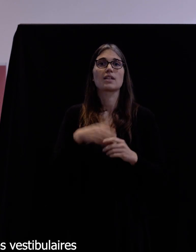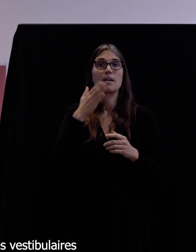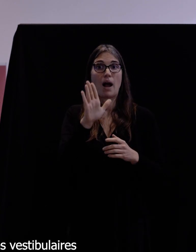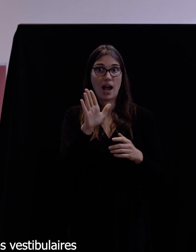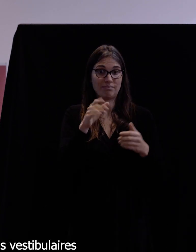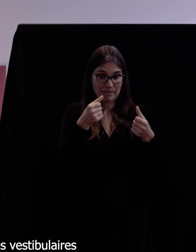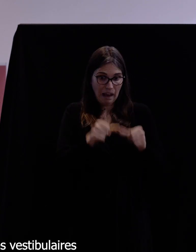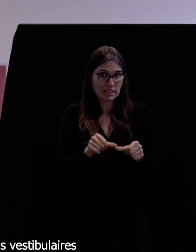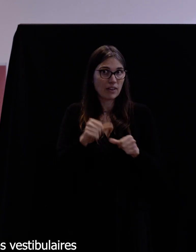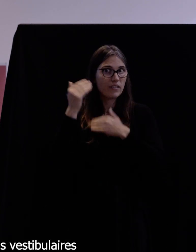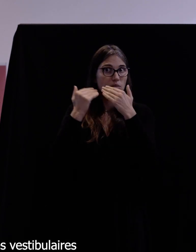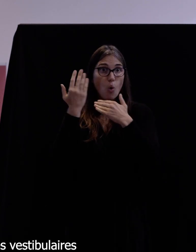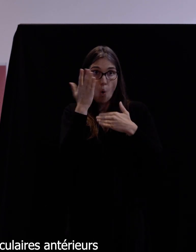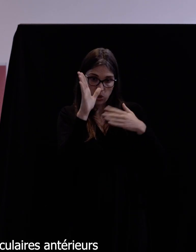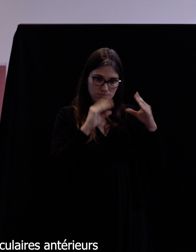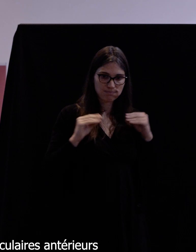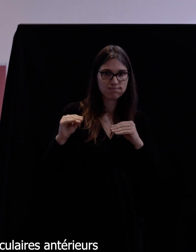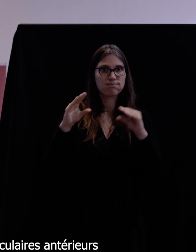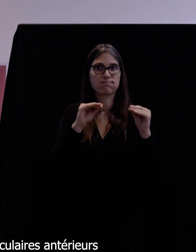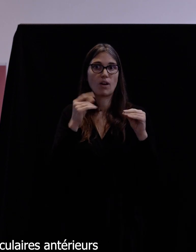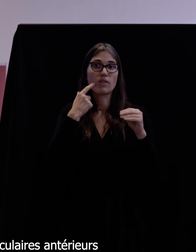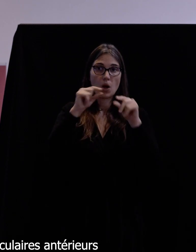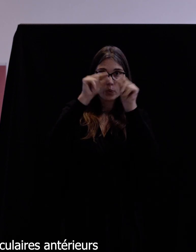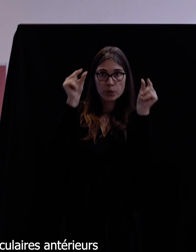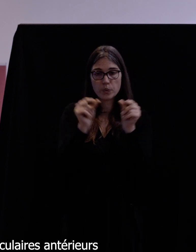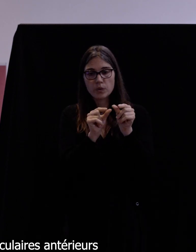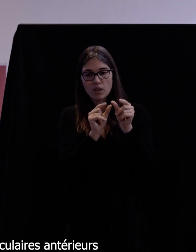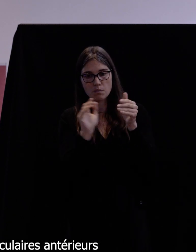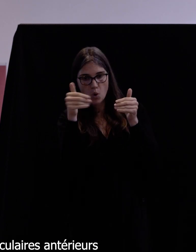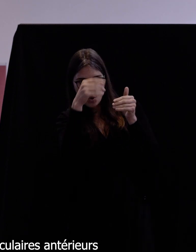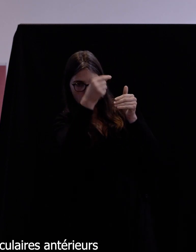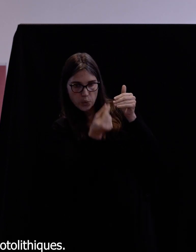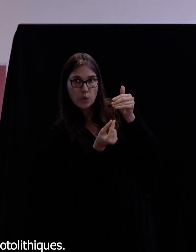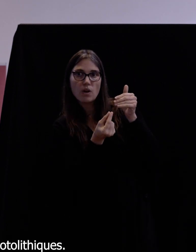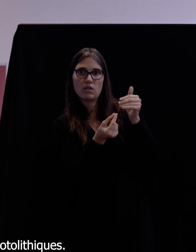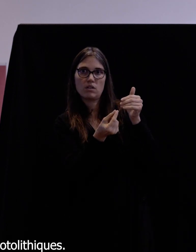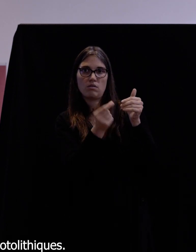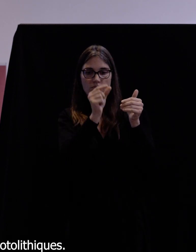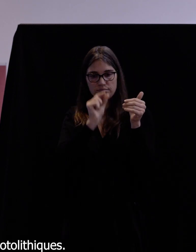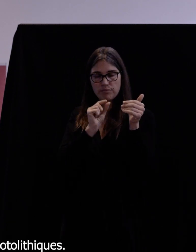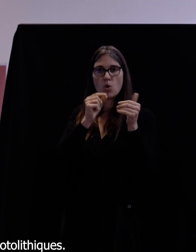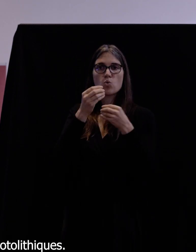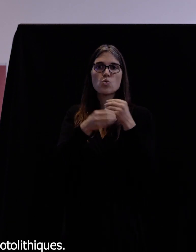restes vestibulaires ailleurs, comment fonctionnent leurs canaux semi-circulaires antérieurs et postérieurs, comment fonctionne leur fonction